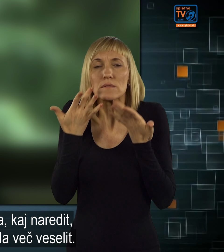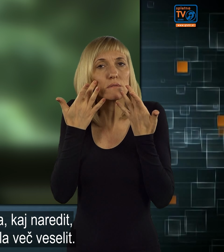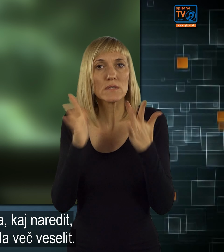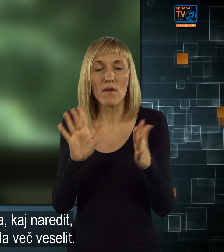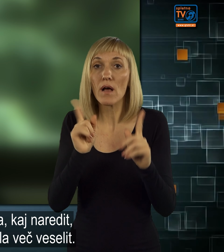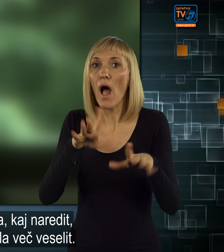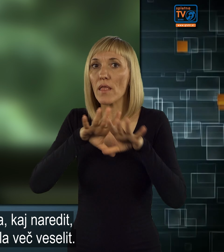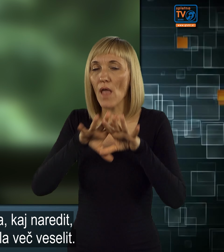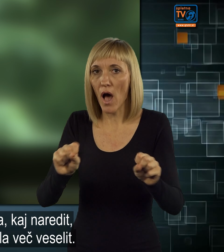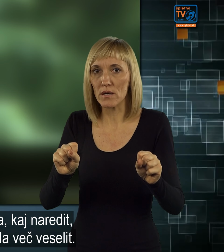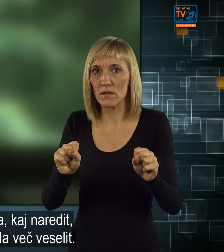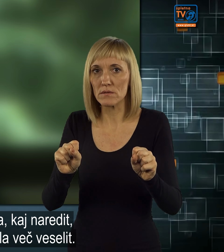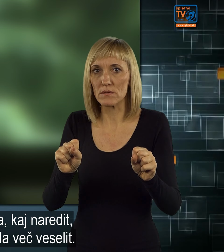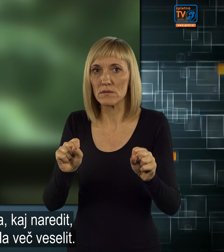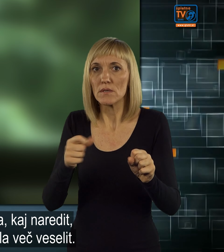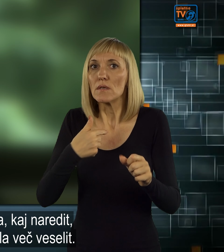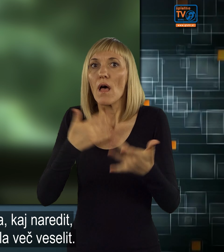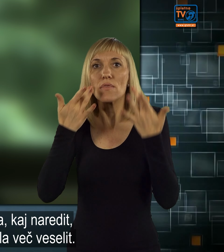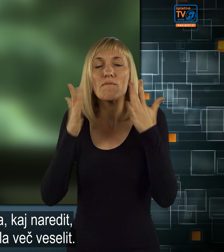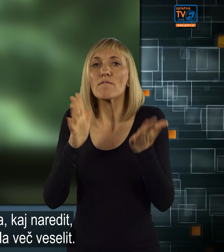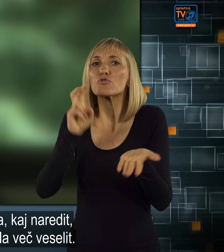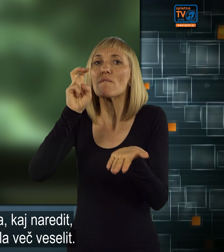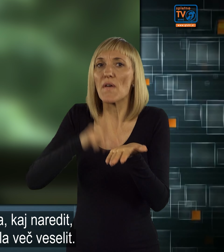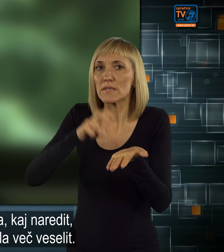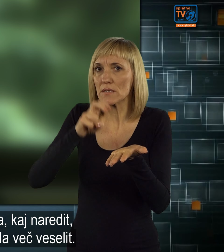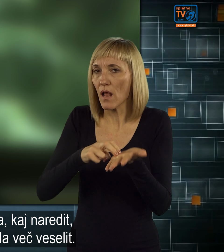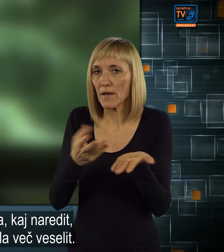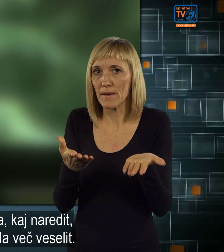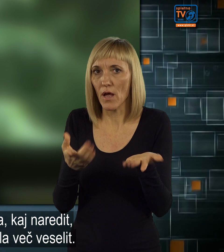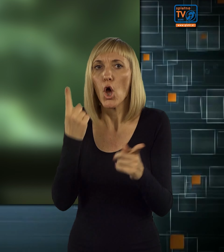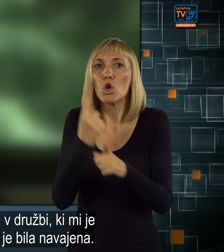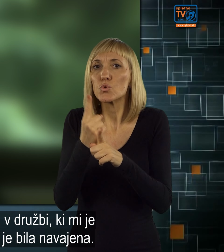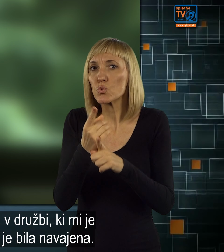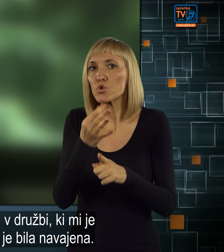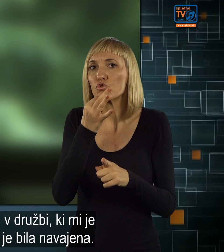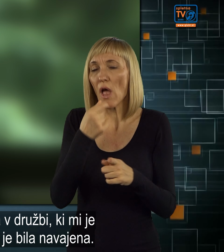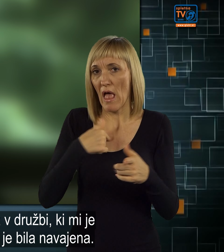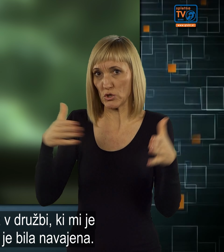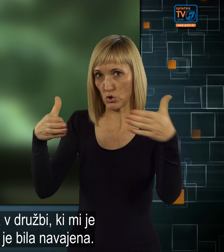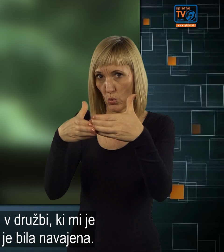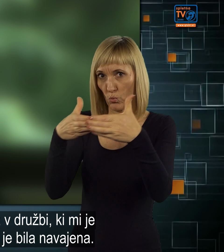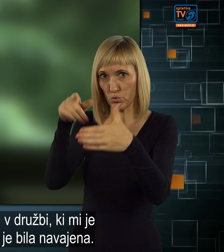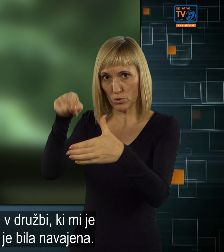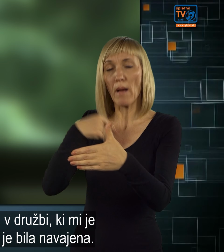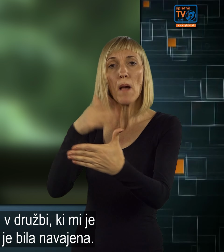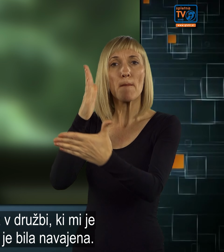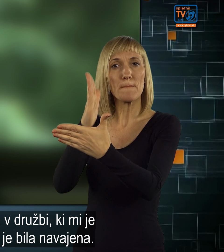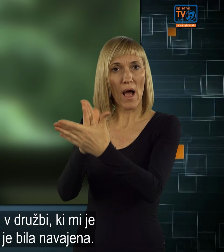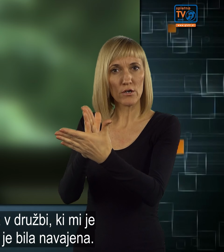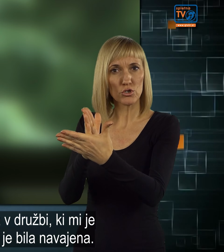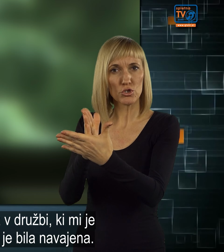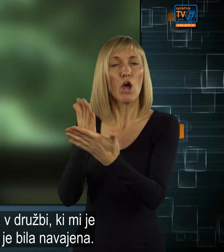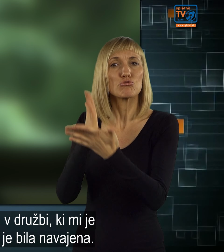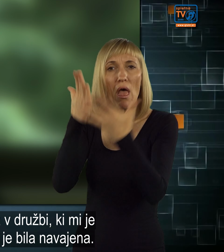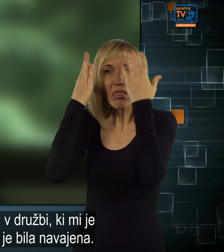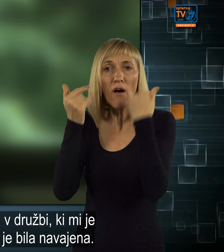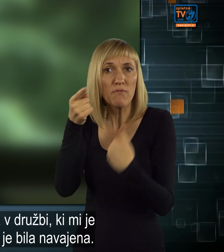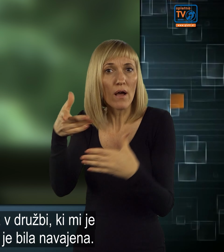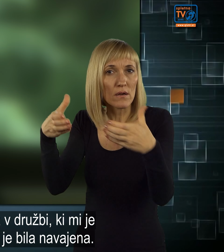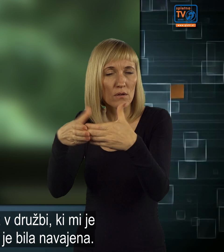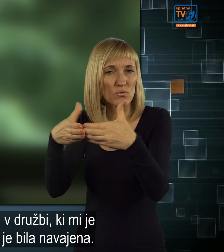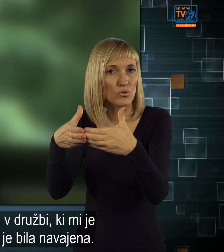Nisem vedela, kaj ne naredim, nisem se znala več veseliti. Tudi če sem bila v družbi, ki mi je pasala, ki se mi